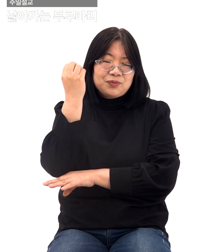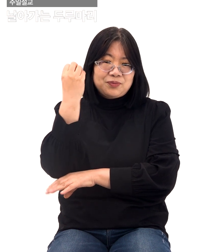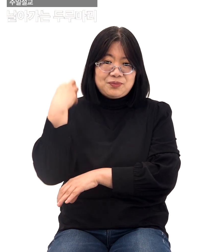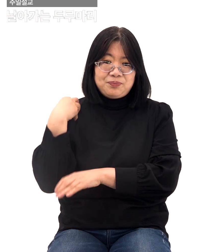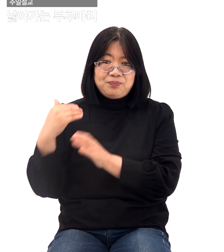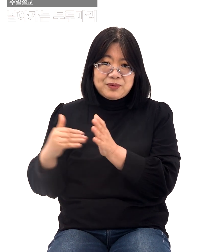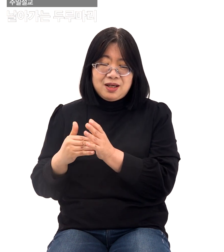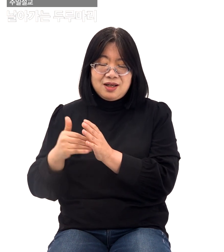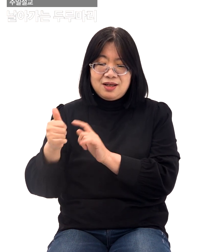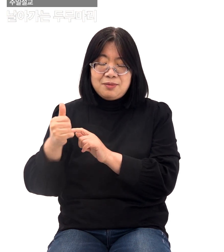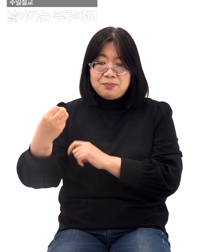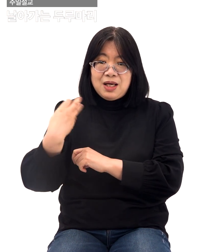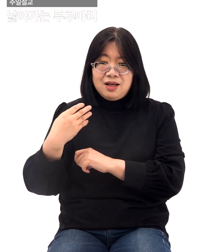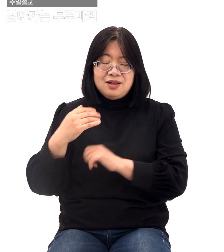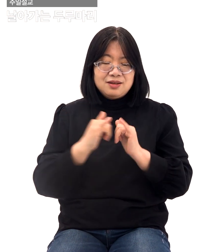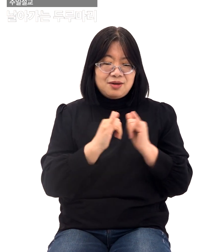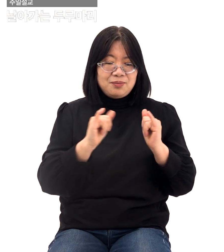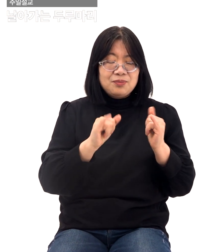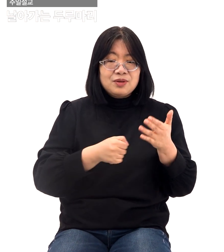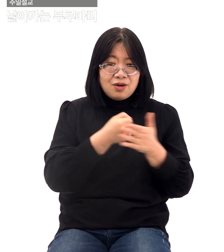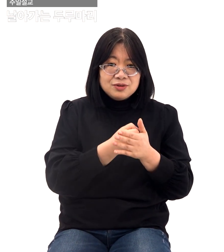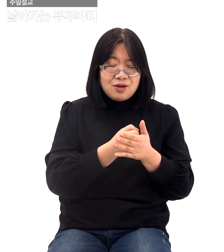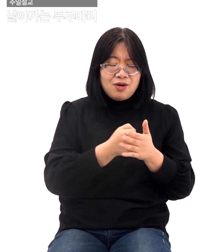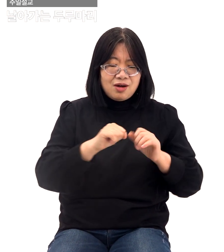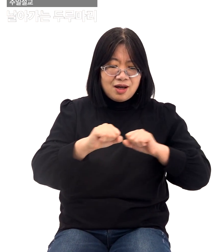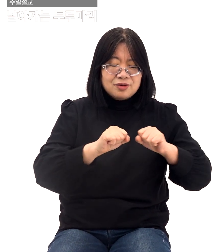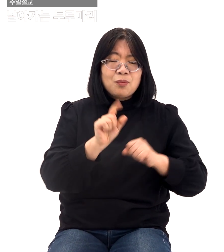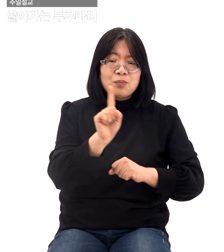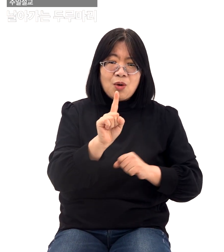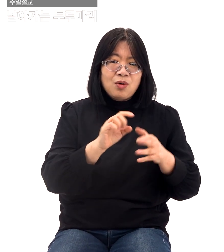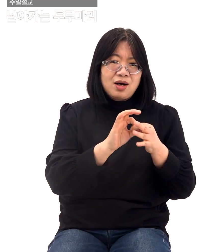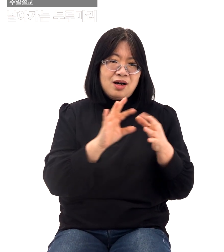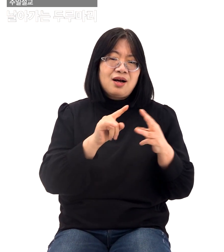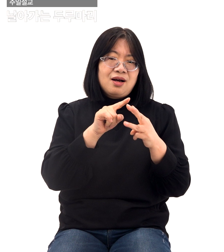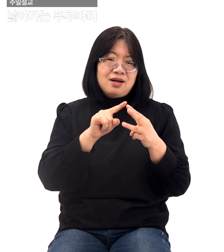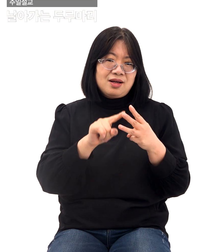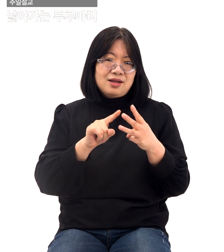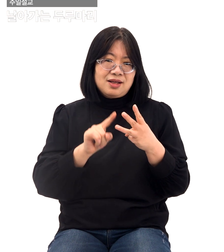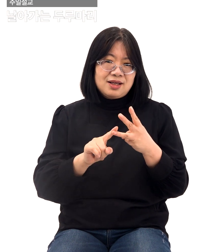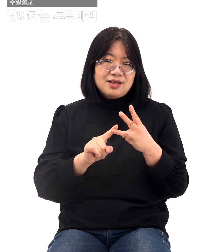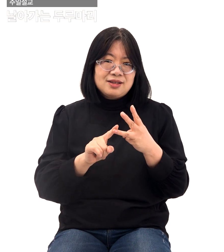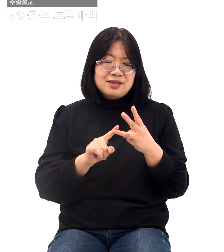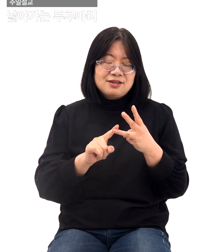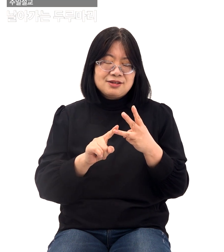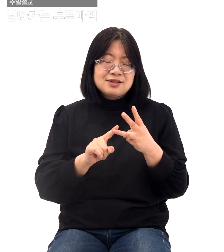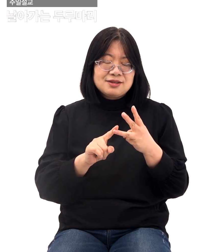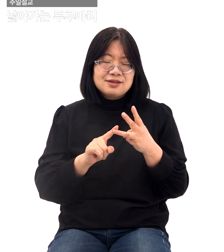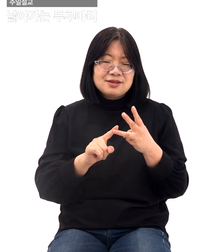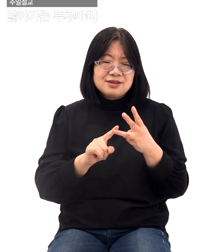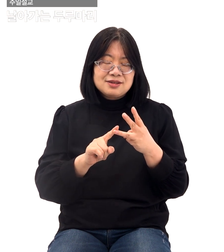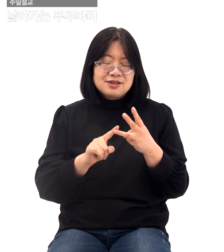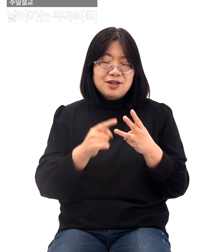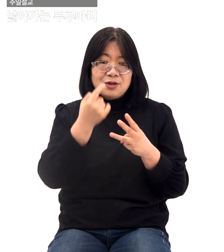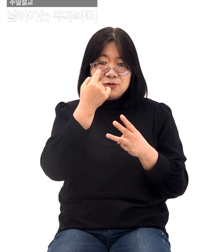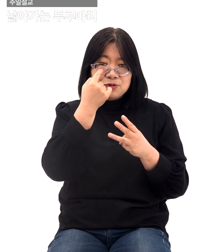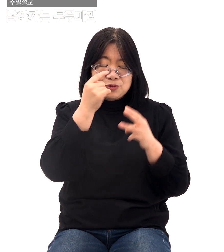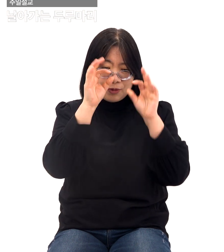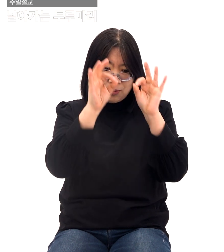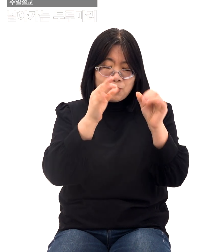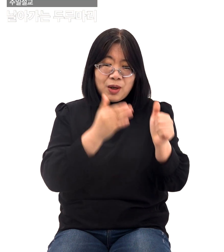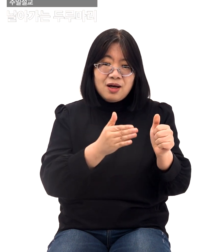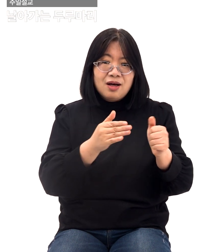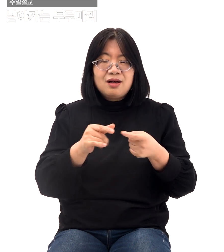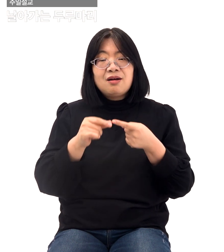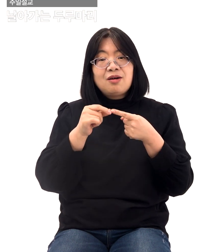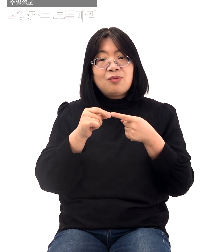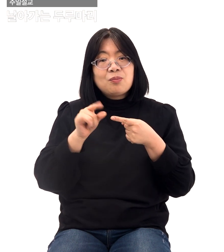사람이 무엇을 결정하든 무엇을 행하든 세 가지 렌즈를 투과시켜라. 첫째,